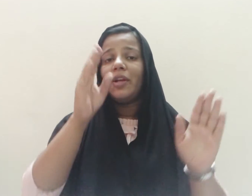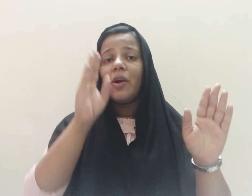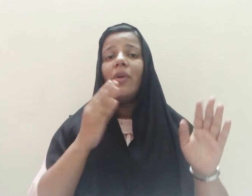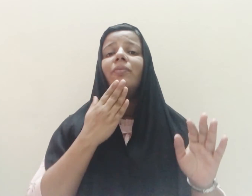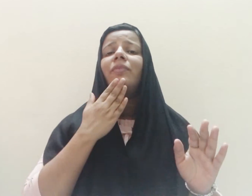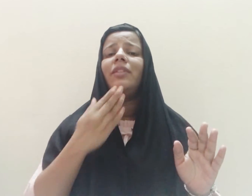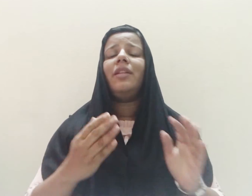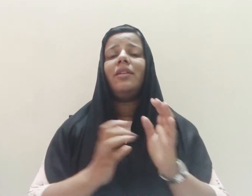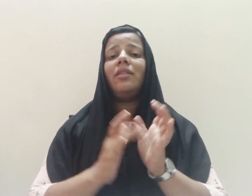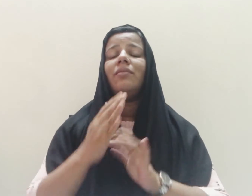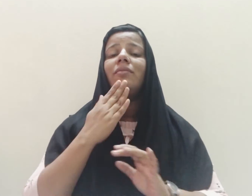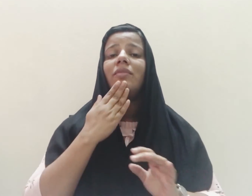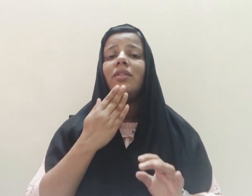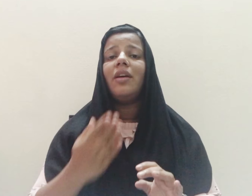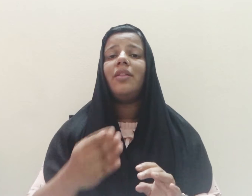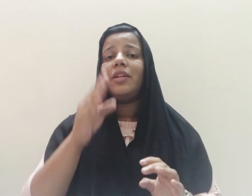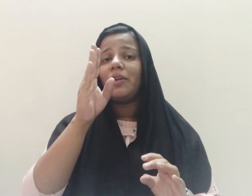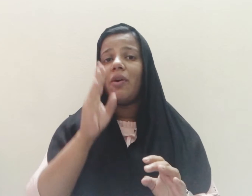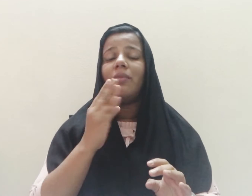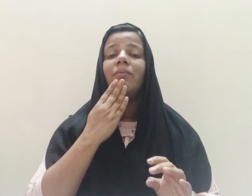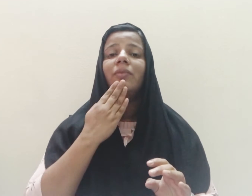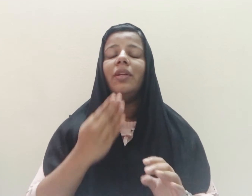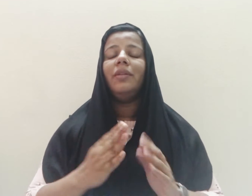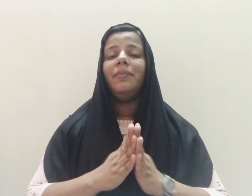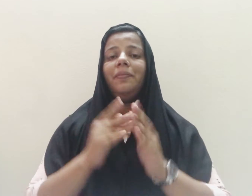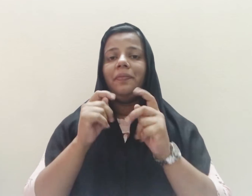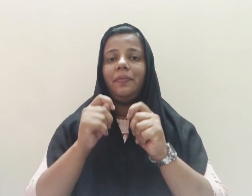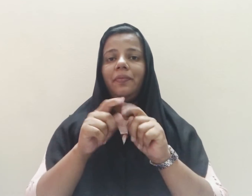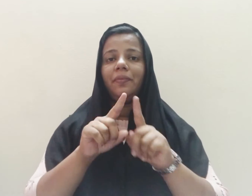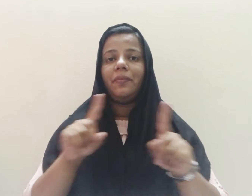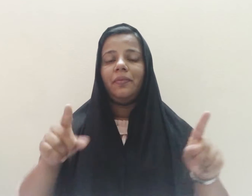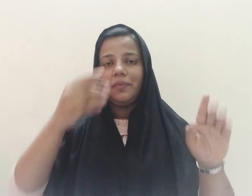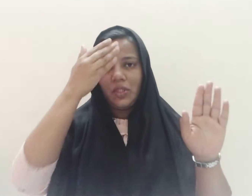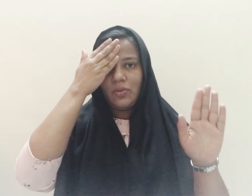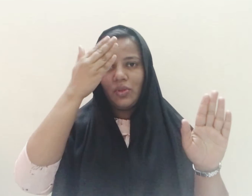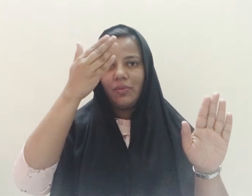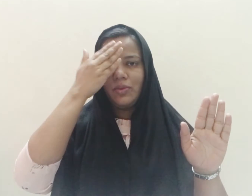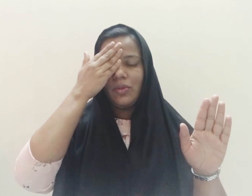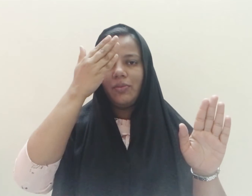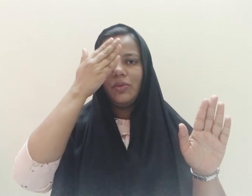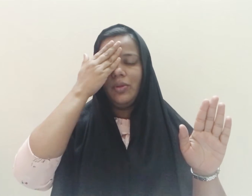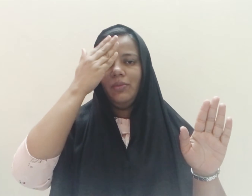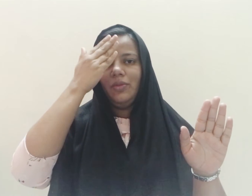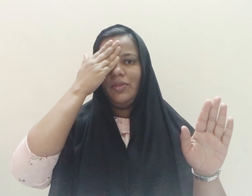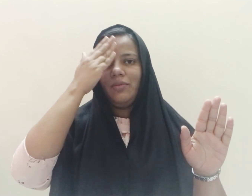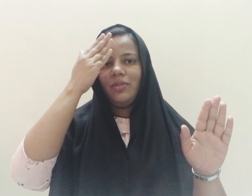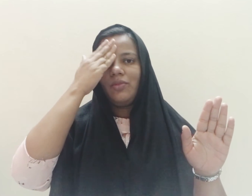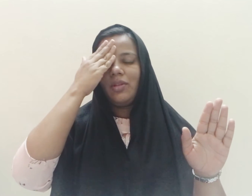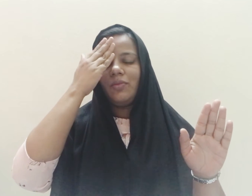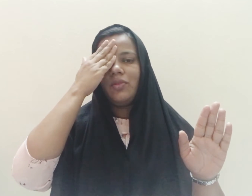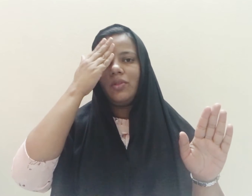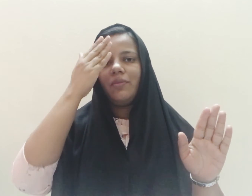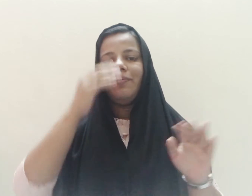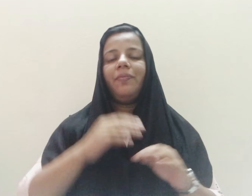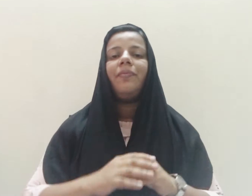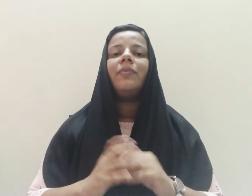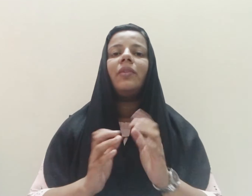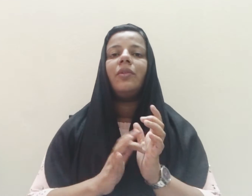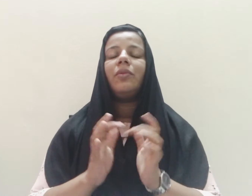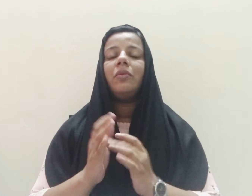പിതാവേ, നന്ദി പിതാവേ, നന്ദി അപ്പ, നന്ദി പിതാവേ. ഹല്ലേലൂയ. സ്തോത്രം സ്തോത്രം സ്തോത്രം സ്തോത്രം സ്തോത്രം സ്തോത്രം സ്തോത്രം അപ്പ. അപ്പാ ഞങ്ങൾ